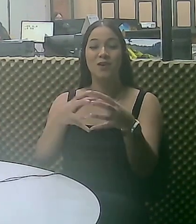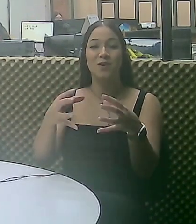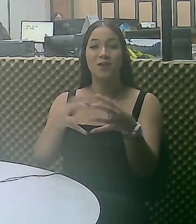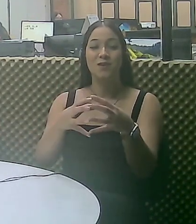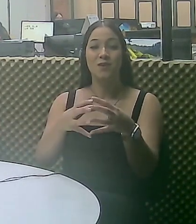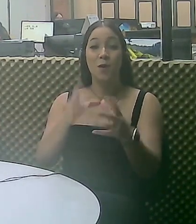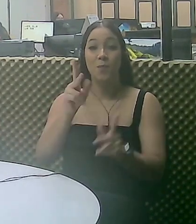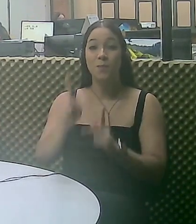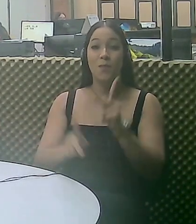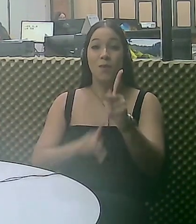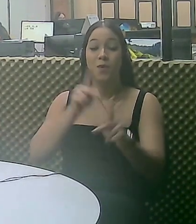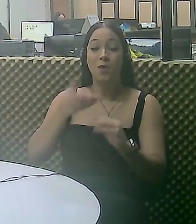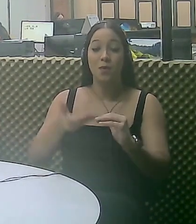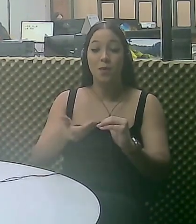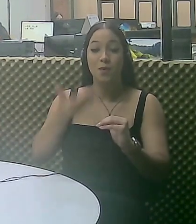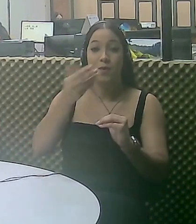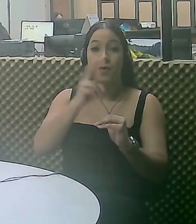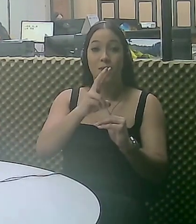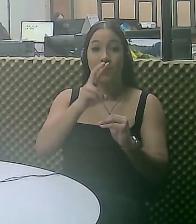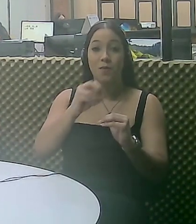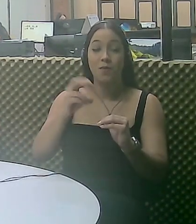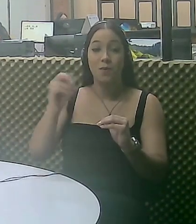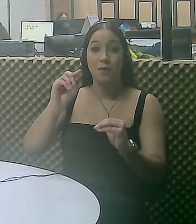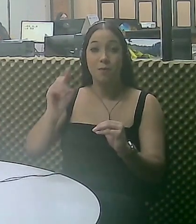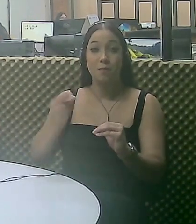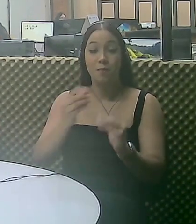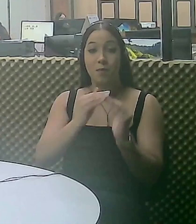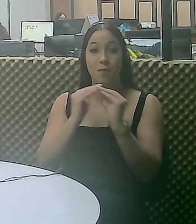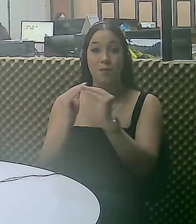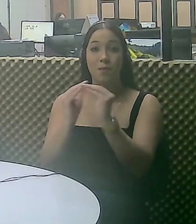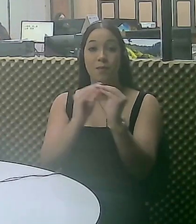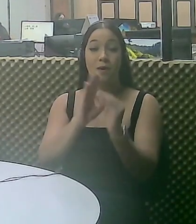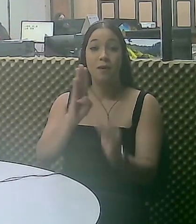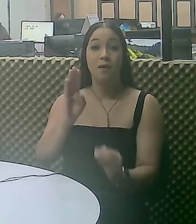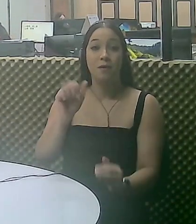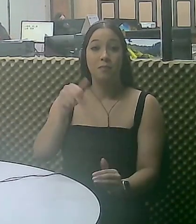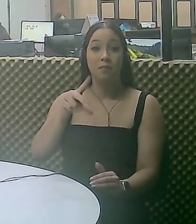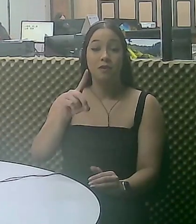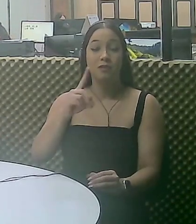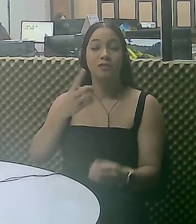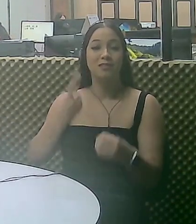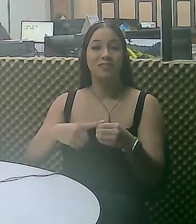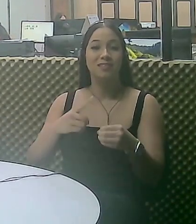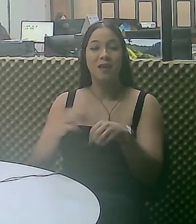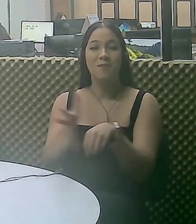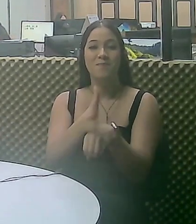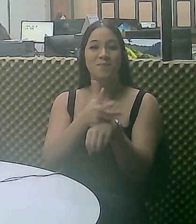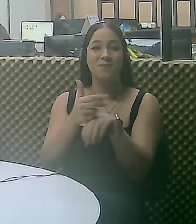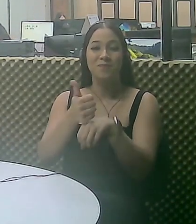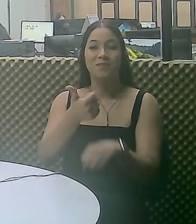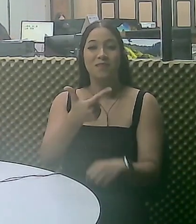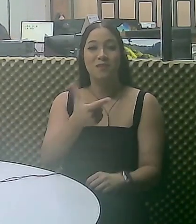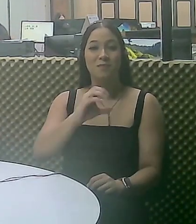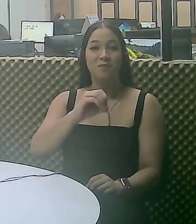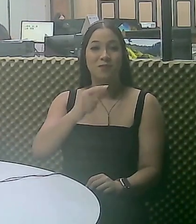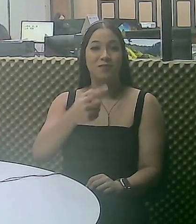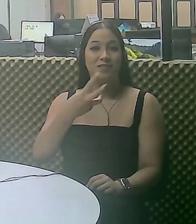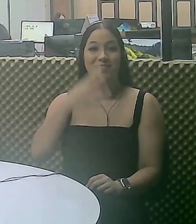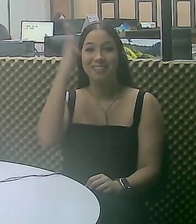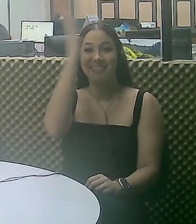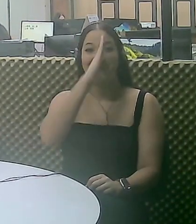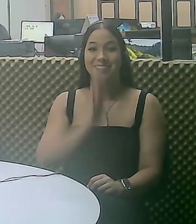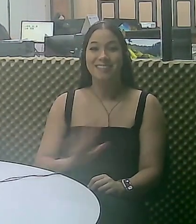com população acima de 500 mil habitantes, no prêmio Band Cidades Excelentes 2023, etapa